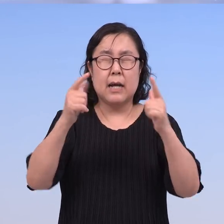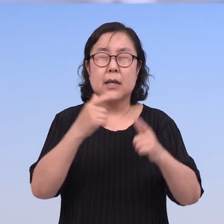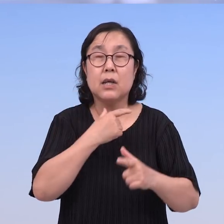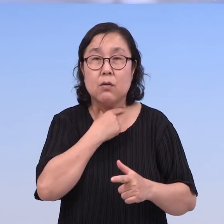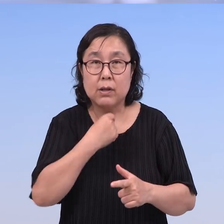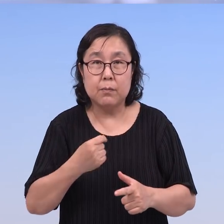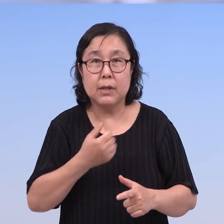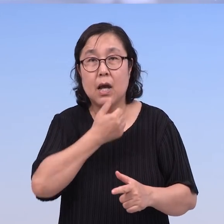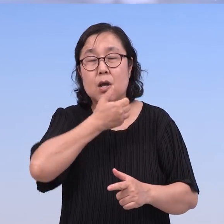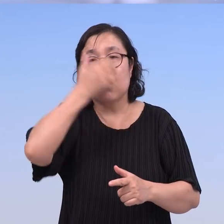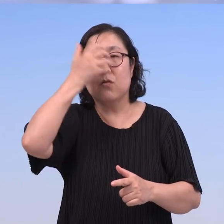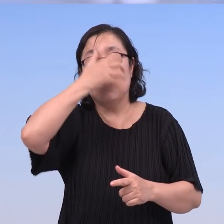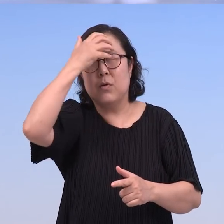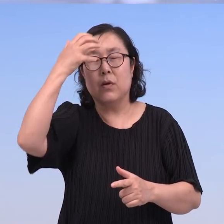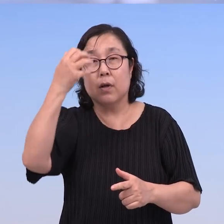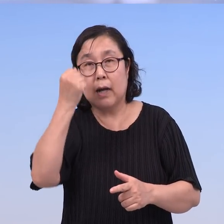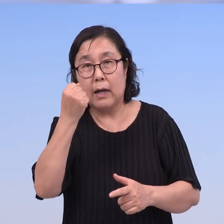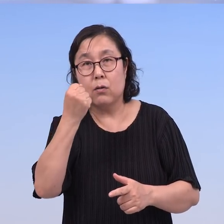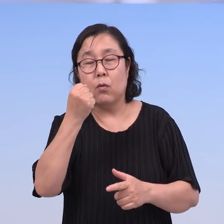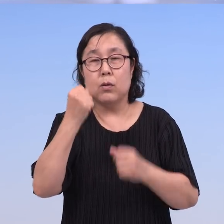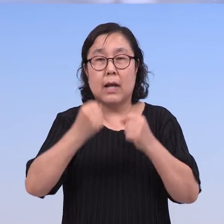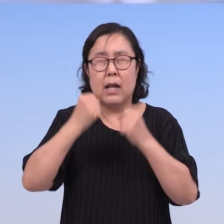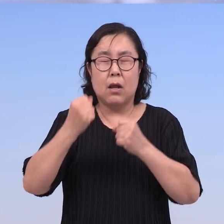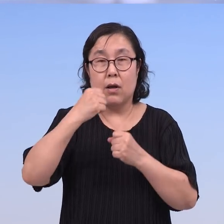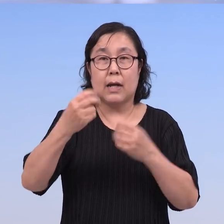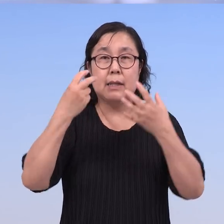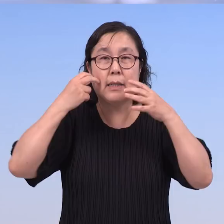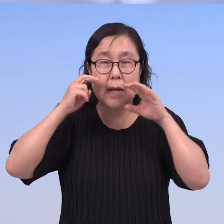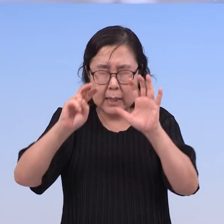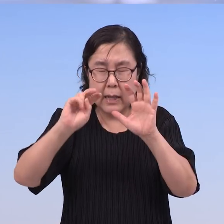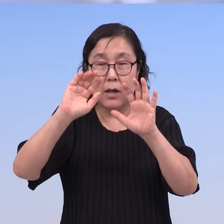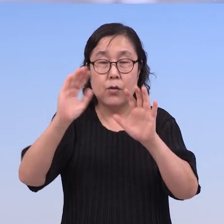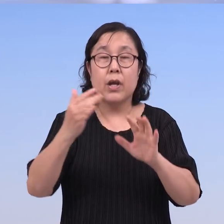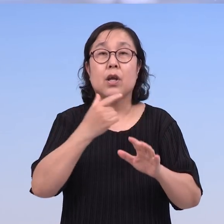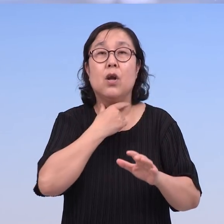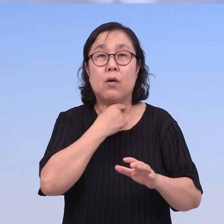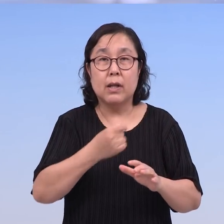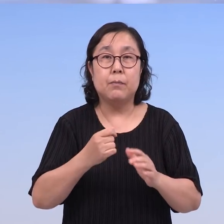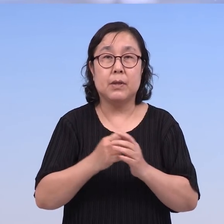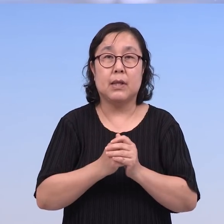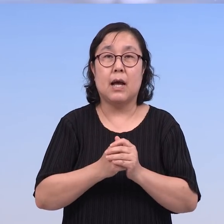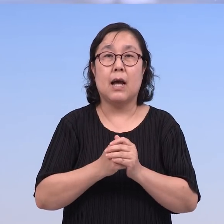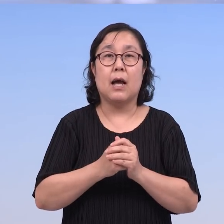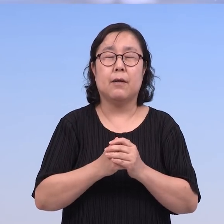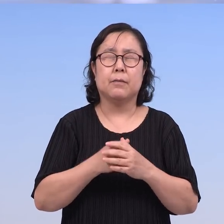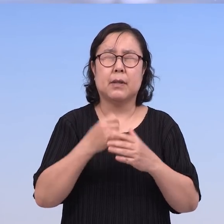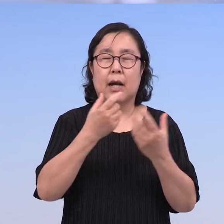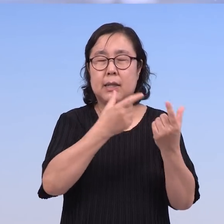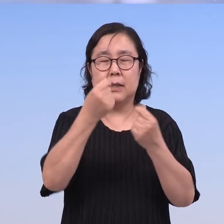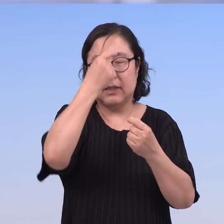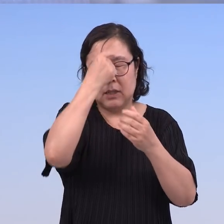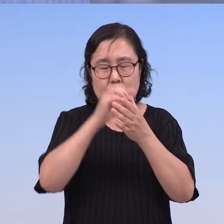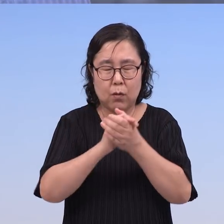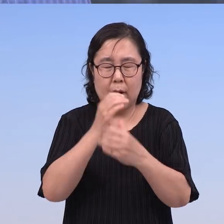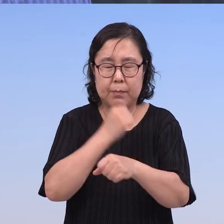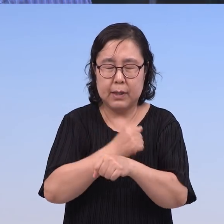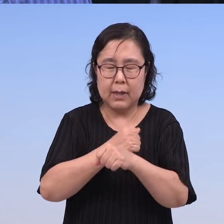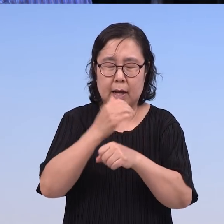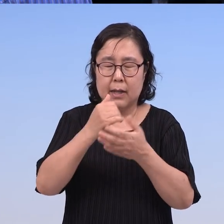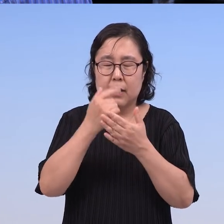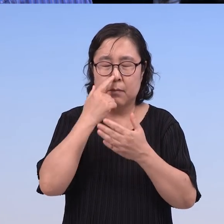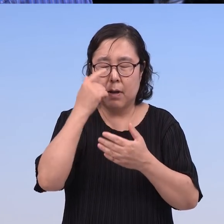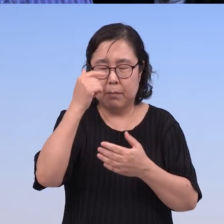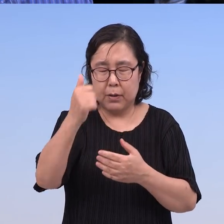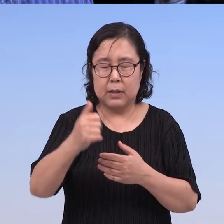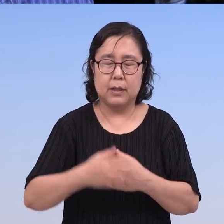아버지, 꿈을 가지고 달려가는 다니엘 되기 원합니다. 우리 하나님 앞에 우리 통성으로 같이 기도하기 원합니다. 같이 기도하시겠습니다. 하나님